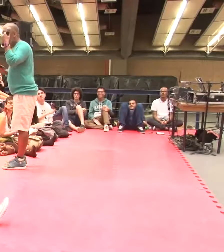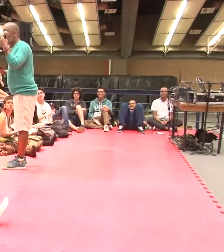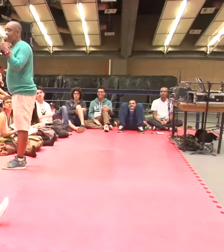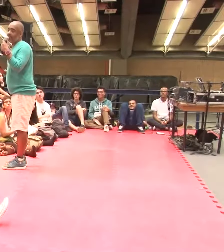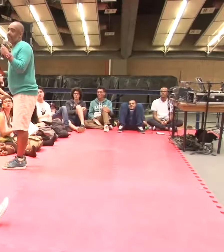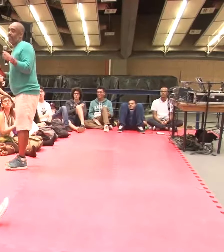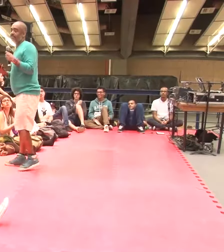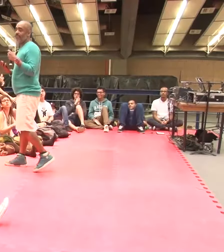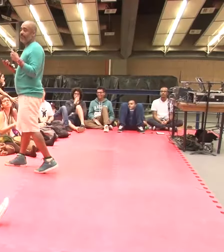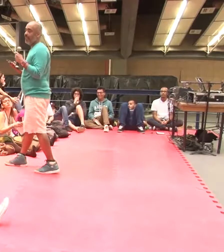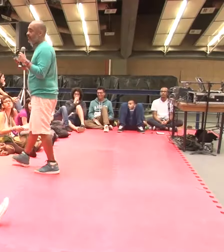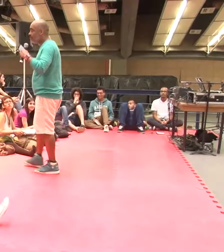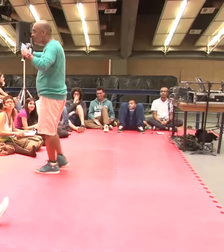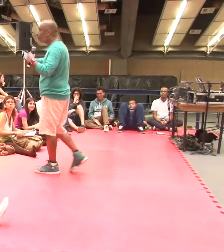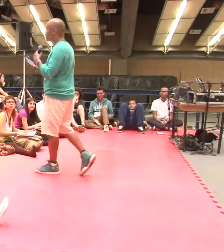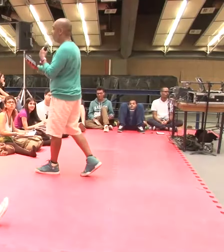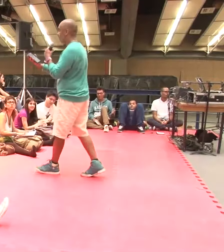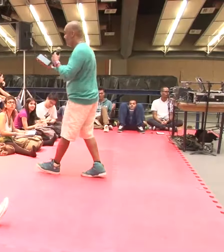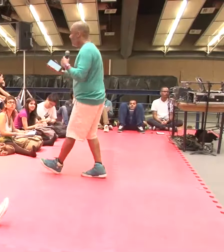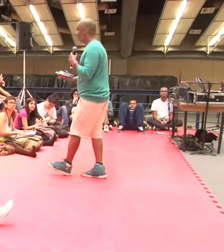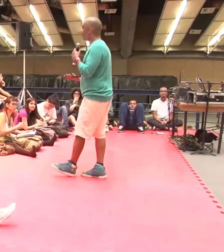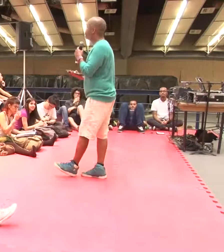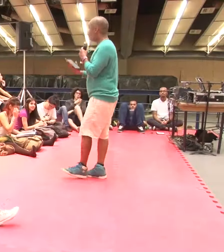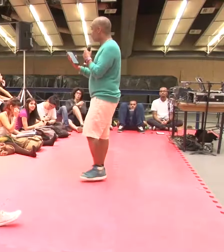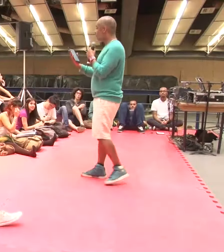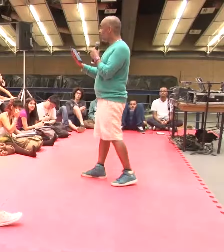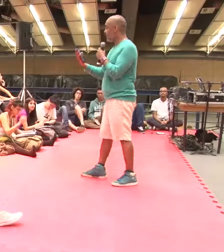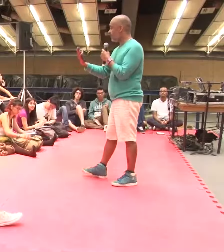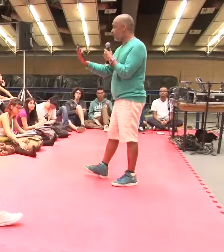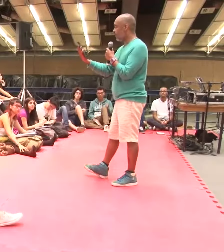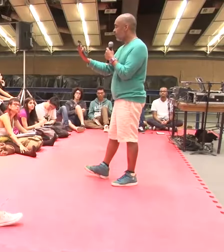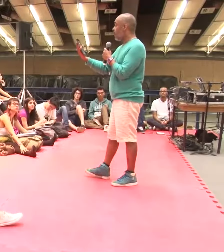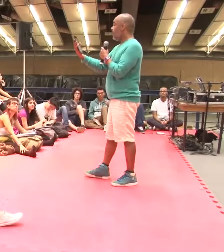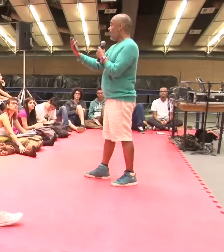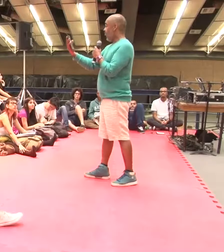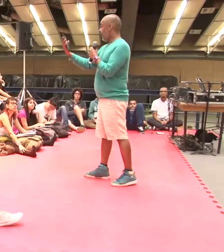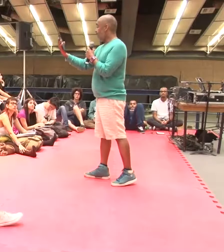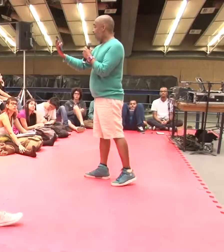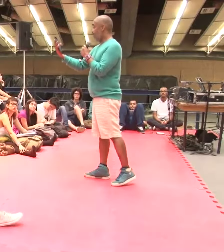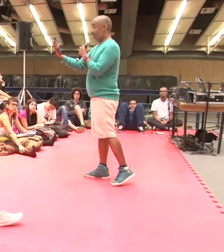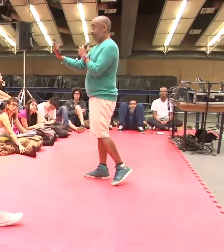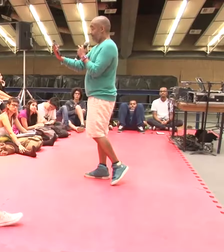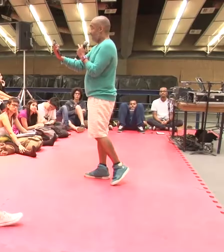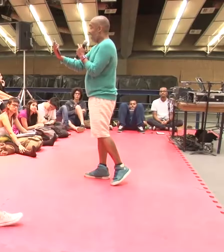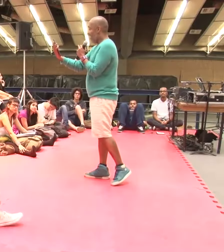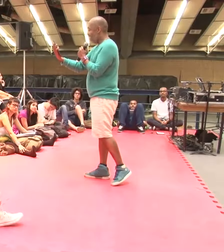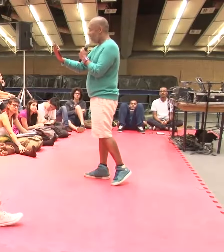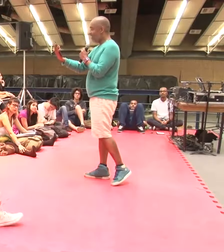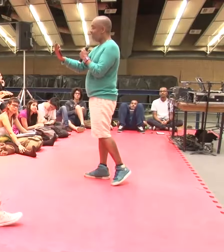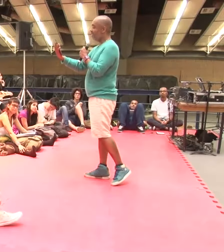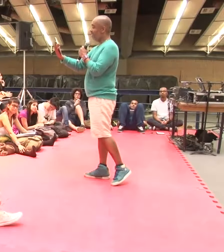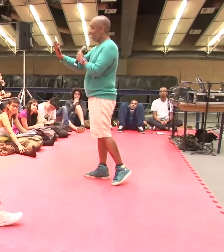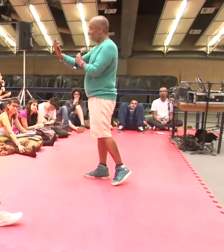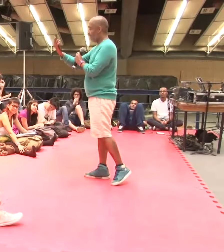Olfato e visão. Essa mistura, né? Na verdade, vai construir outras sensações. E aí, esse